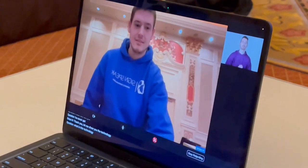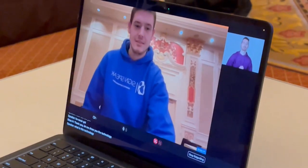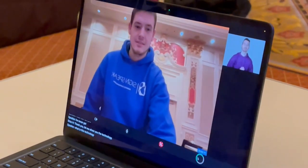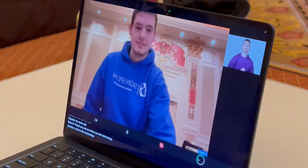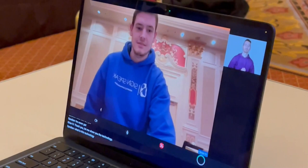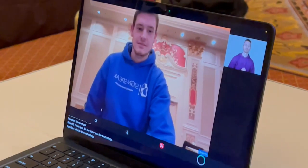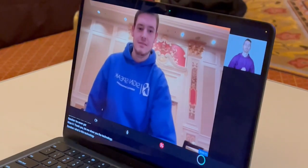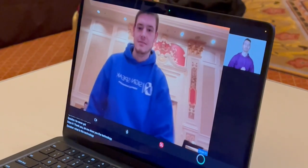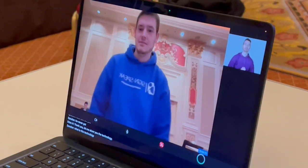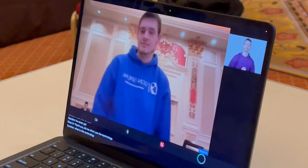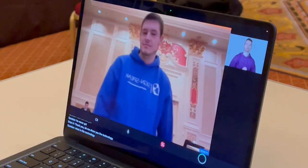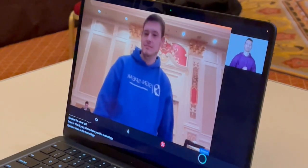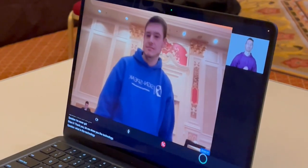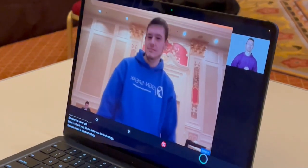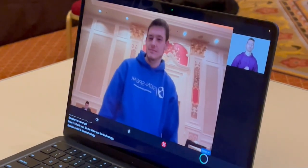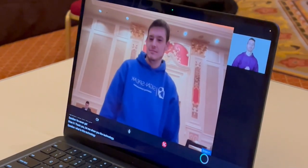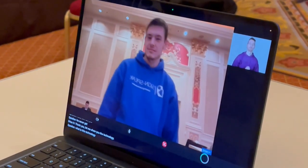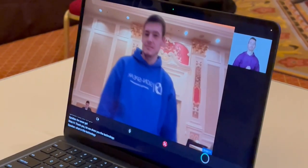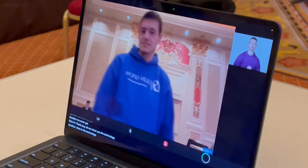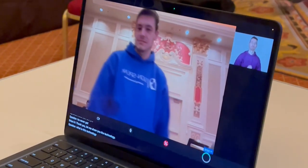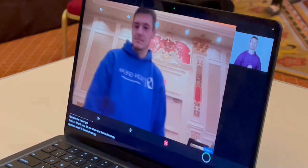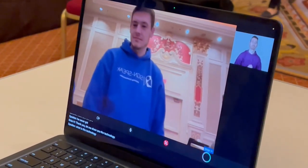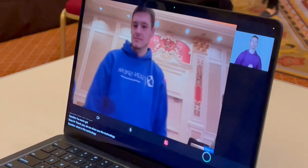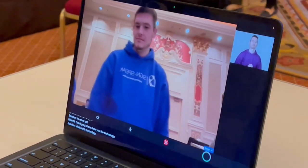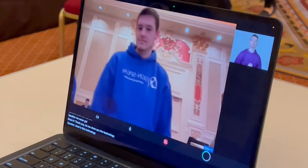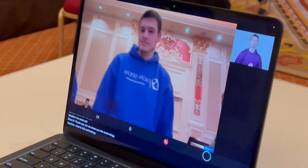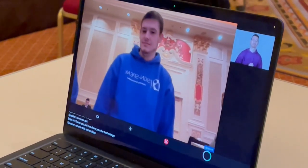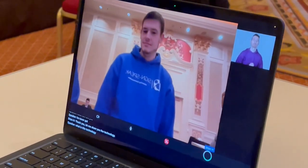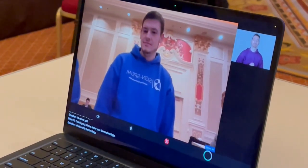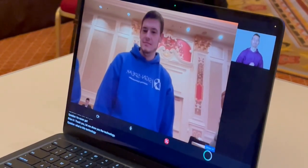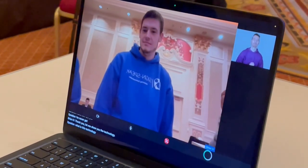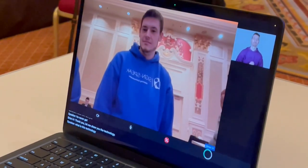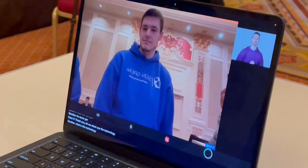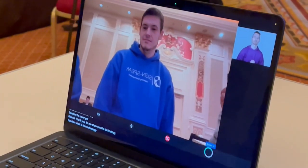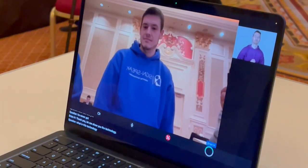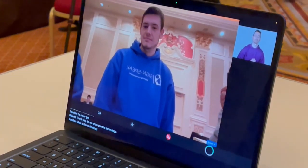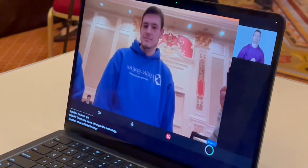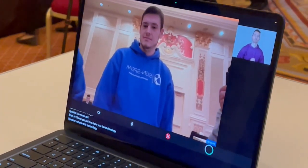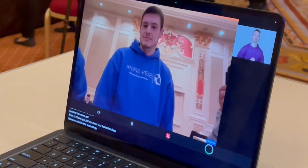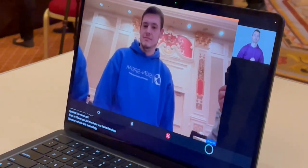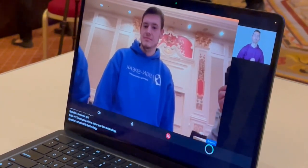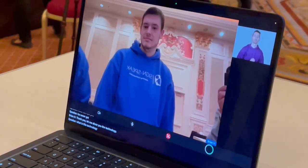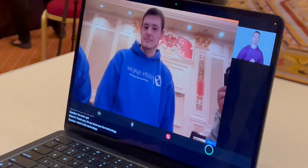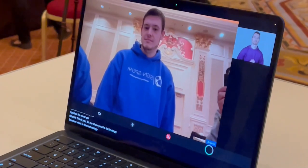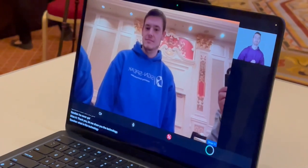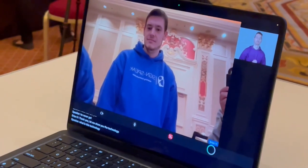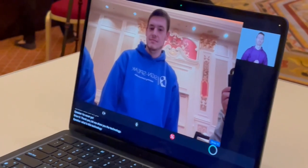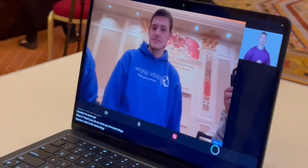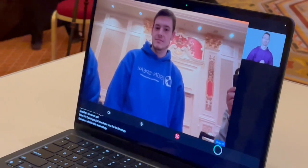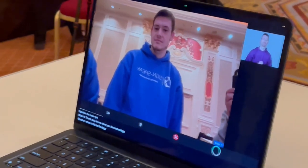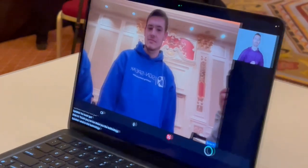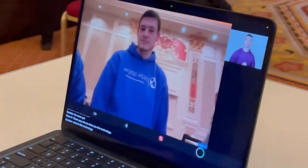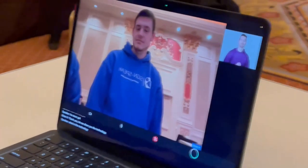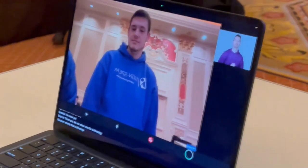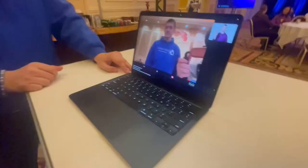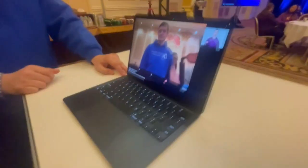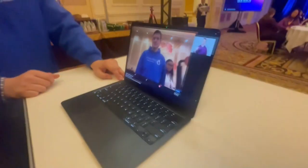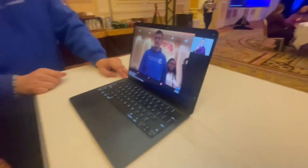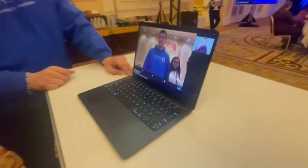se hace para identificar a las personas con pérdida auditiva o sordas, encontró que uno de cada 20 estudiantes sufre de sordera o tiene